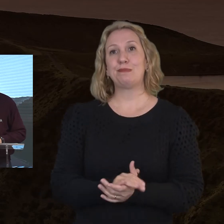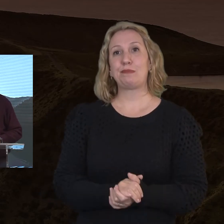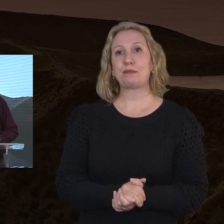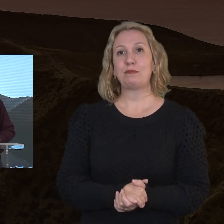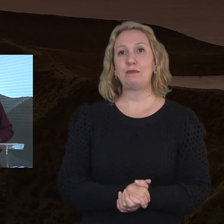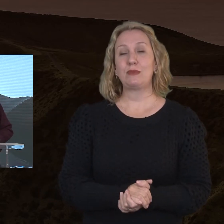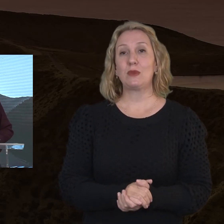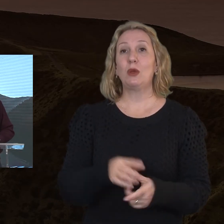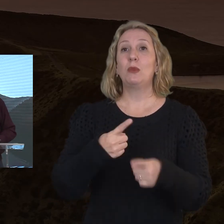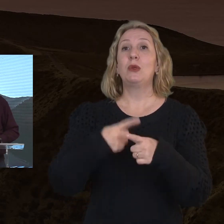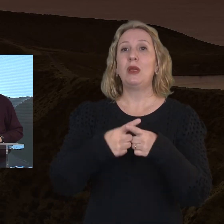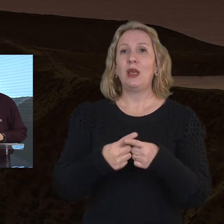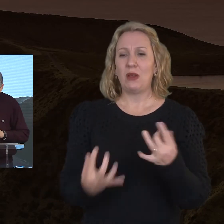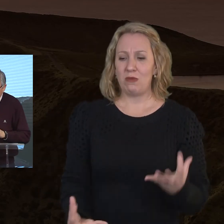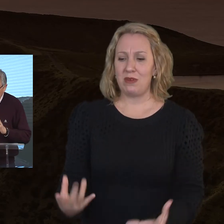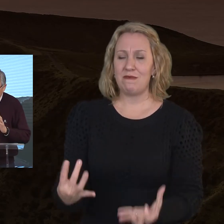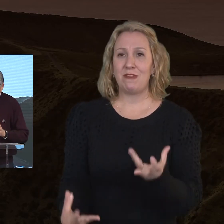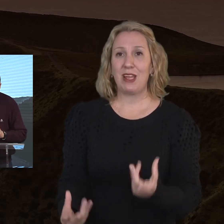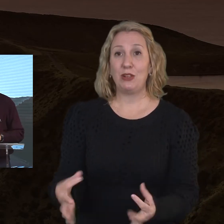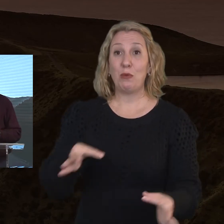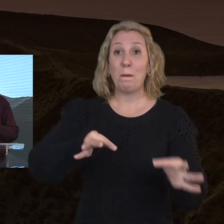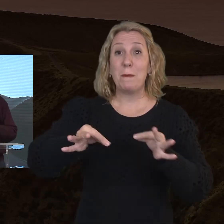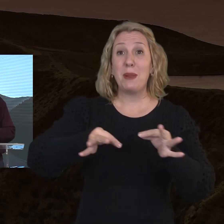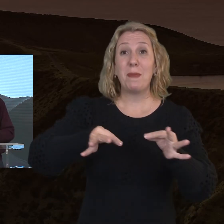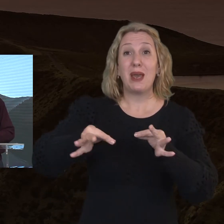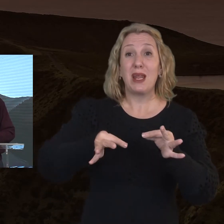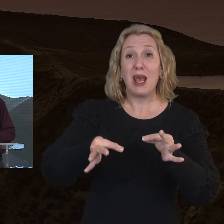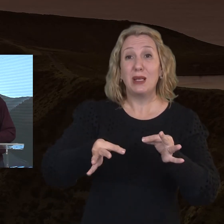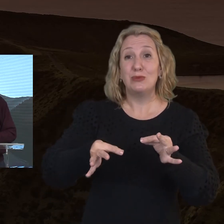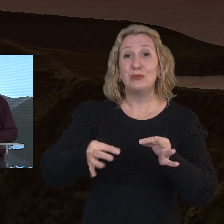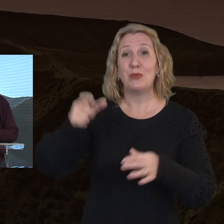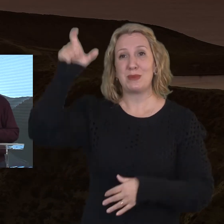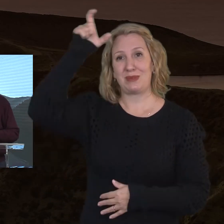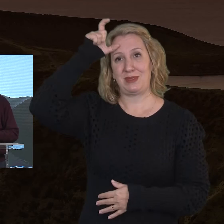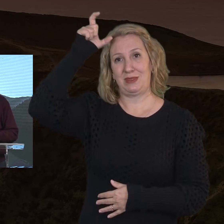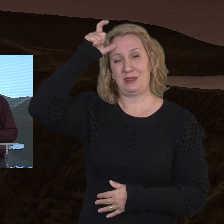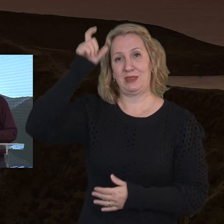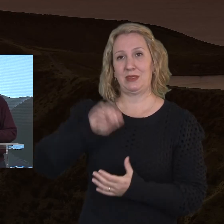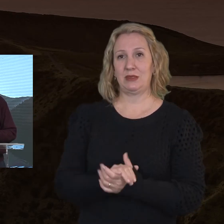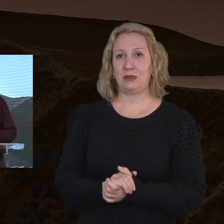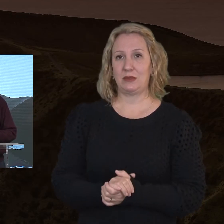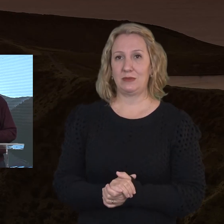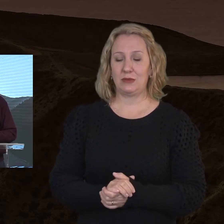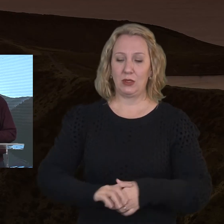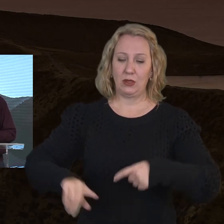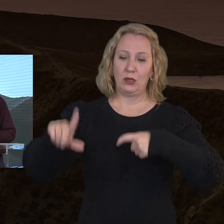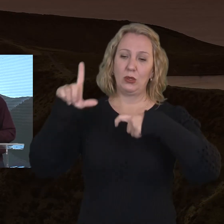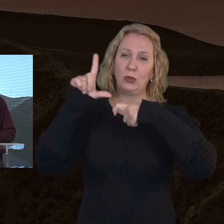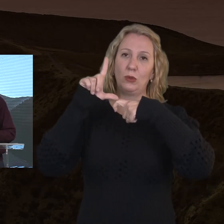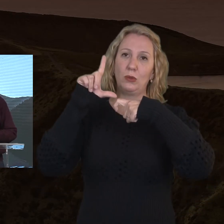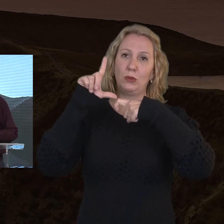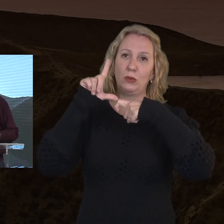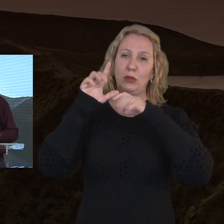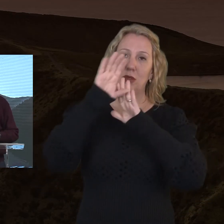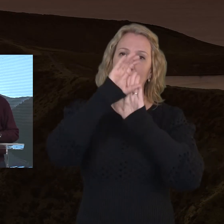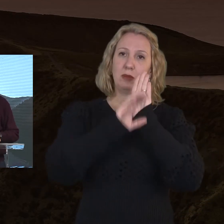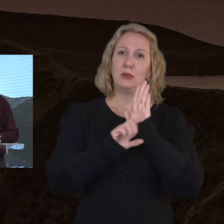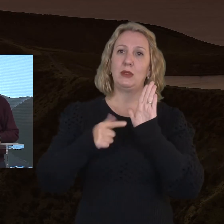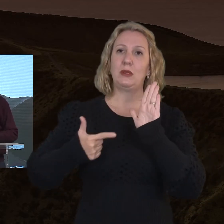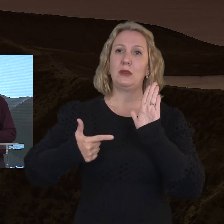o diabo e seus anjos então isso aqui é a sentença agora vamos ver execução lucas 10 o